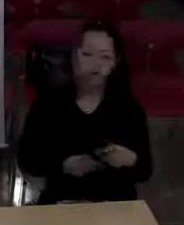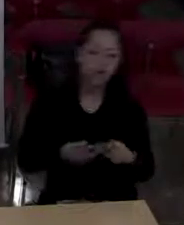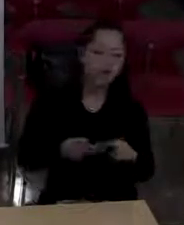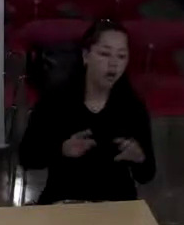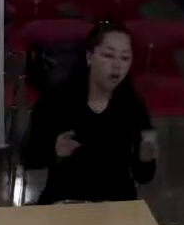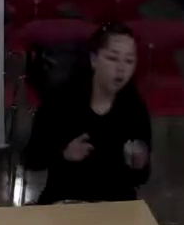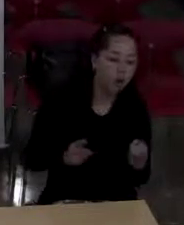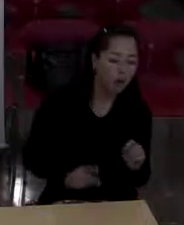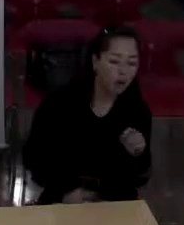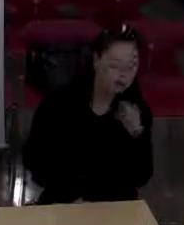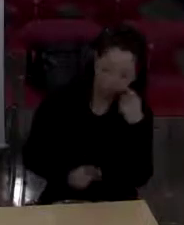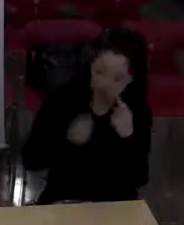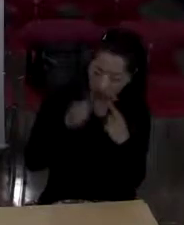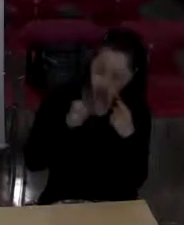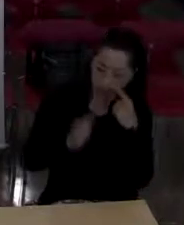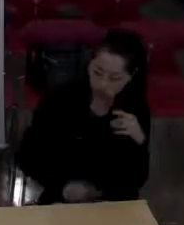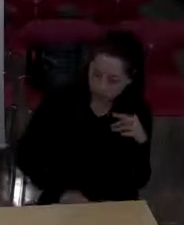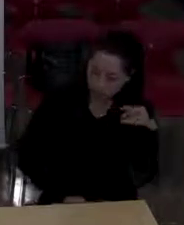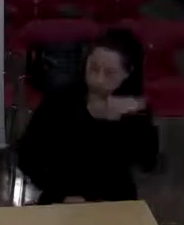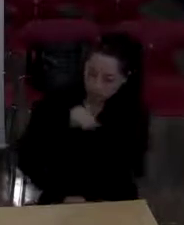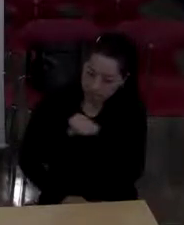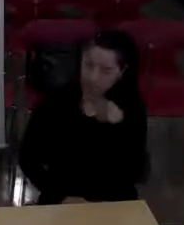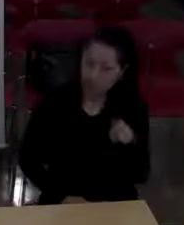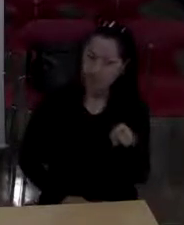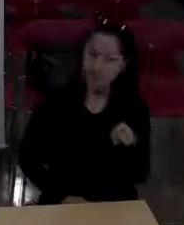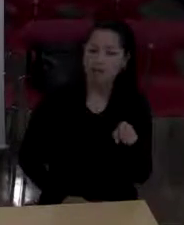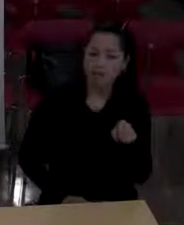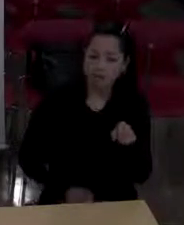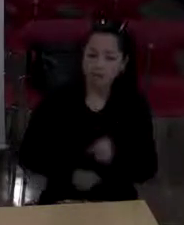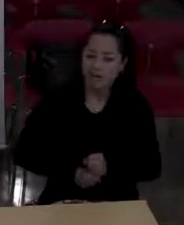de agrado o si es un estado emotivo de desagrado.